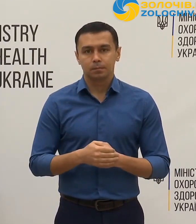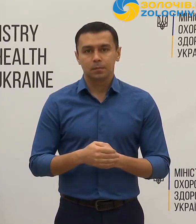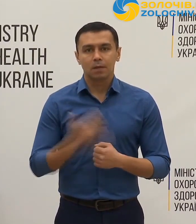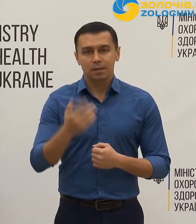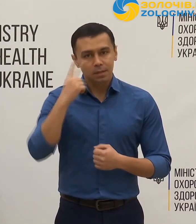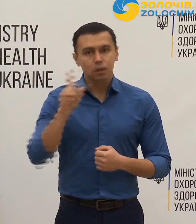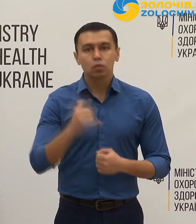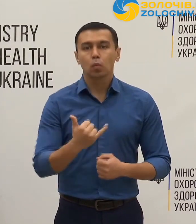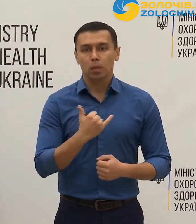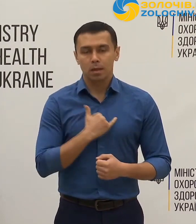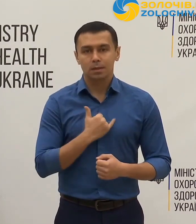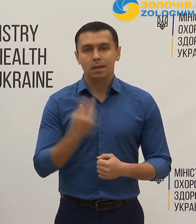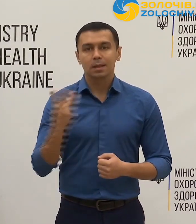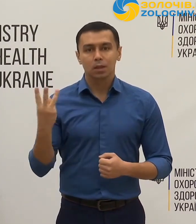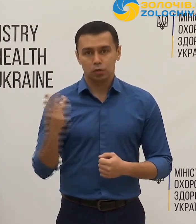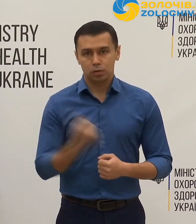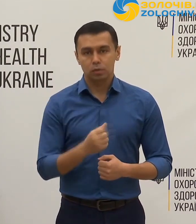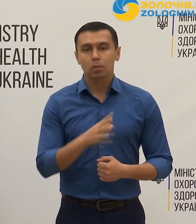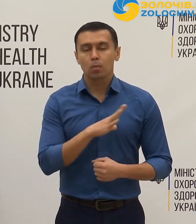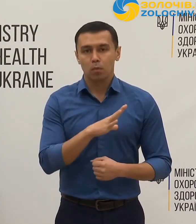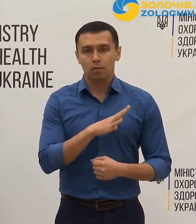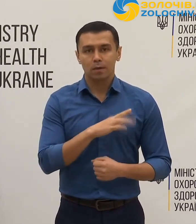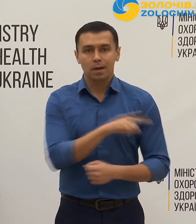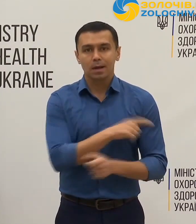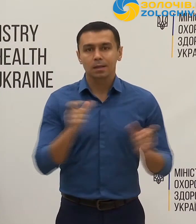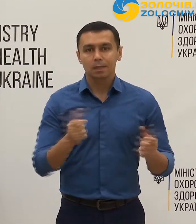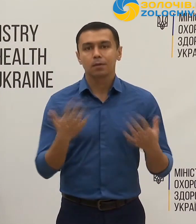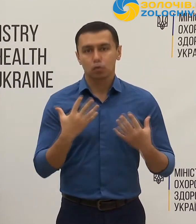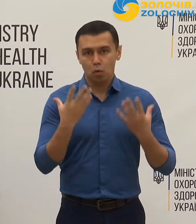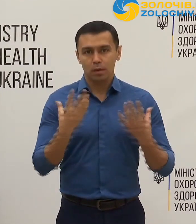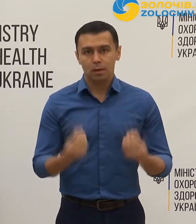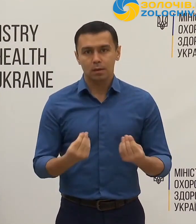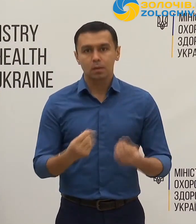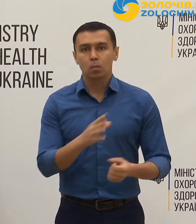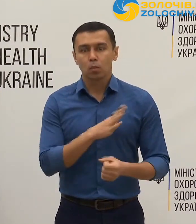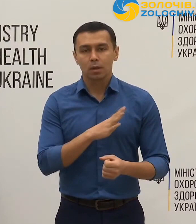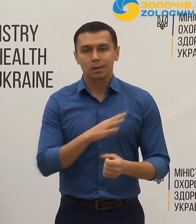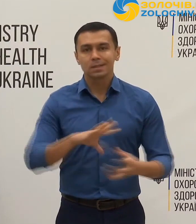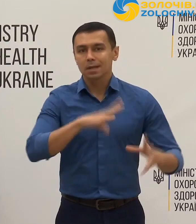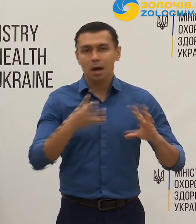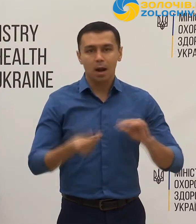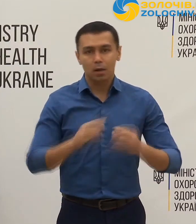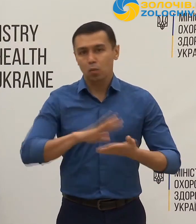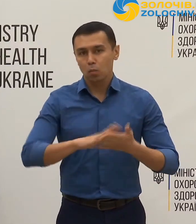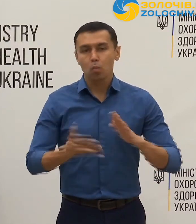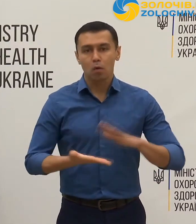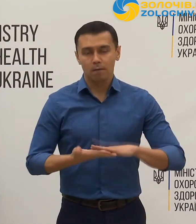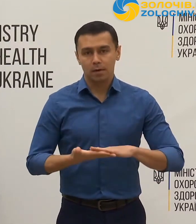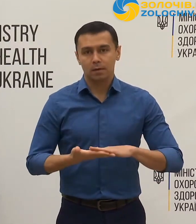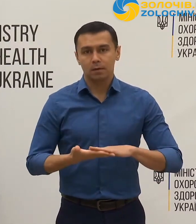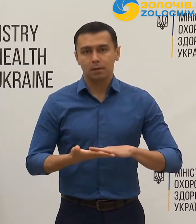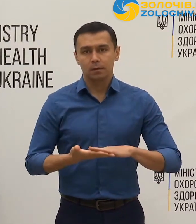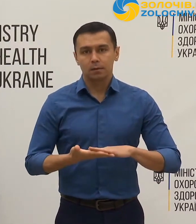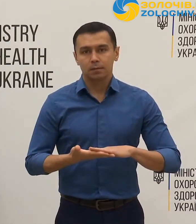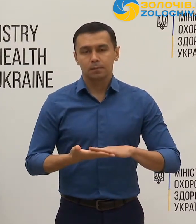Ви знаєте, що в нас 3 тижні був карантин вихідного дня. Тобто були загальні умови